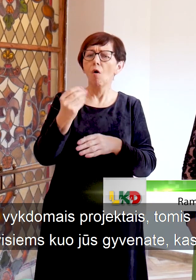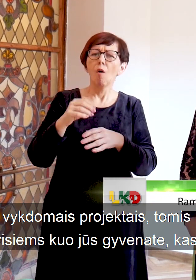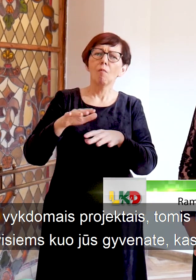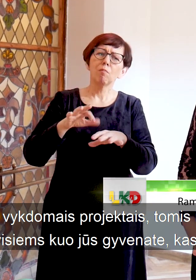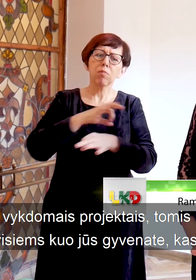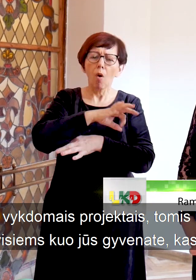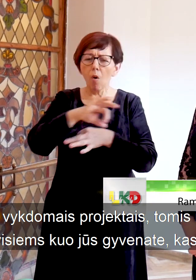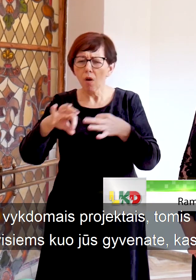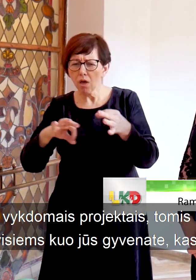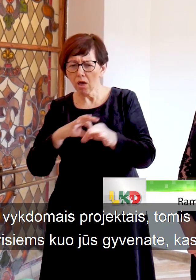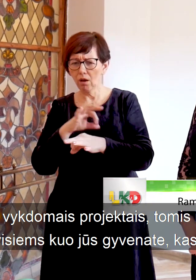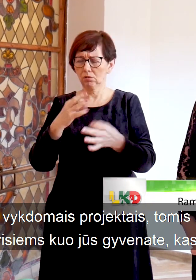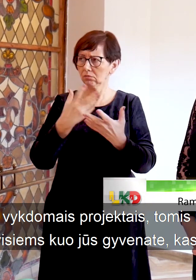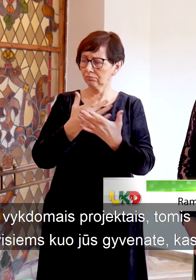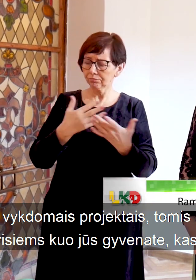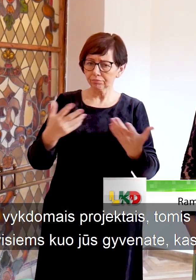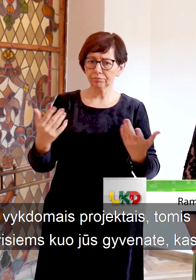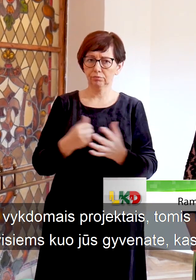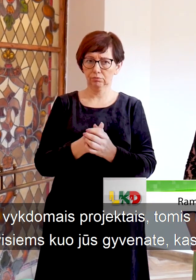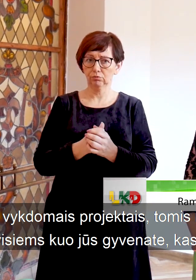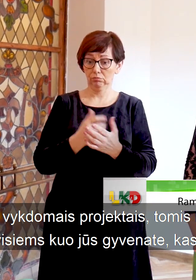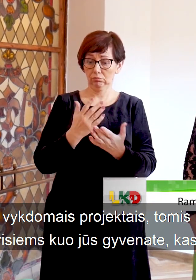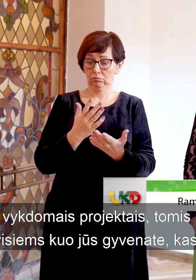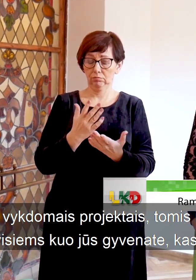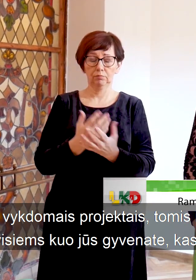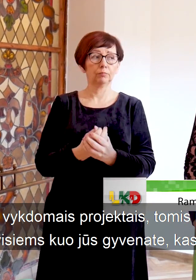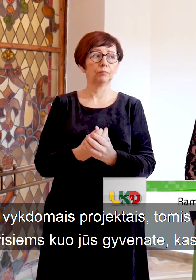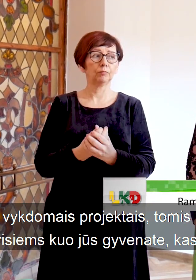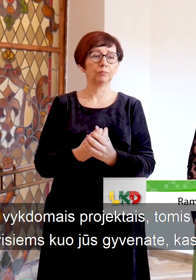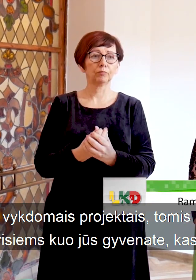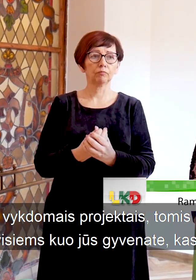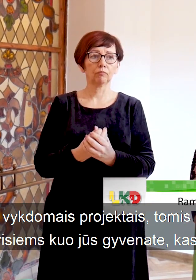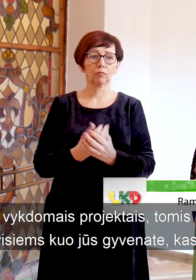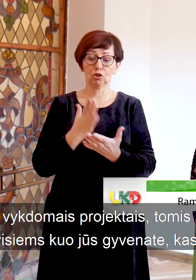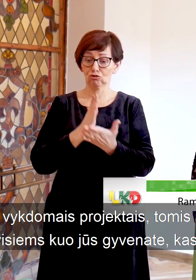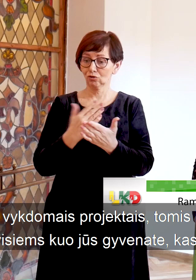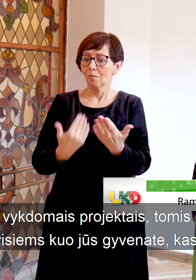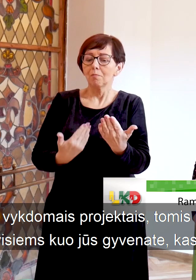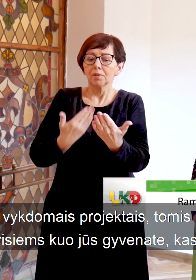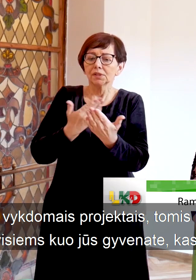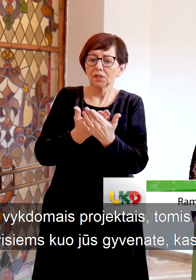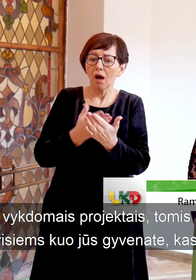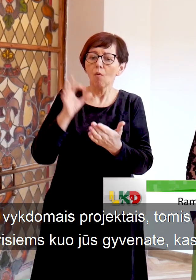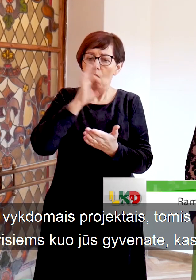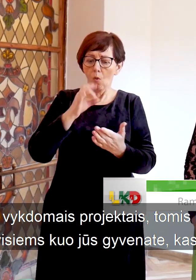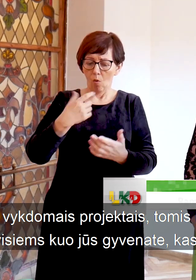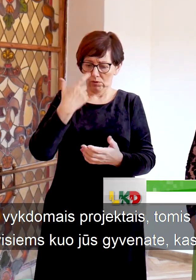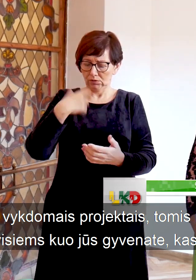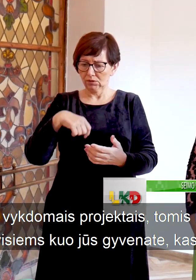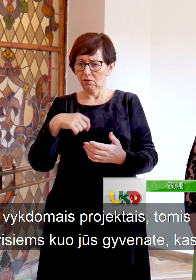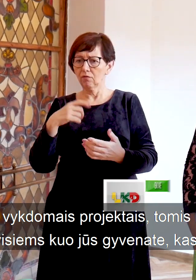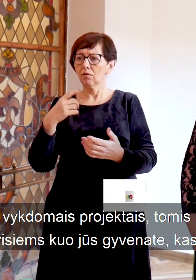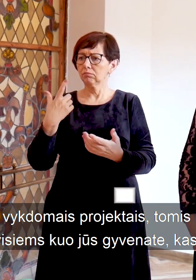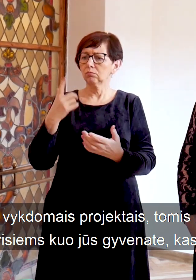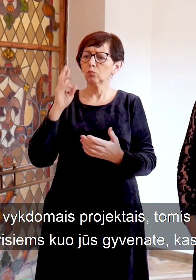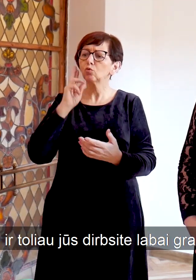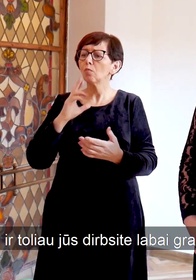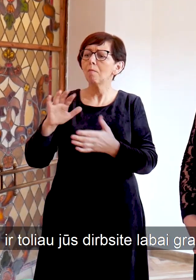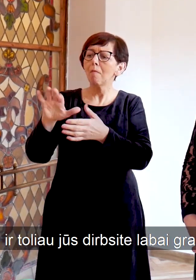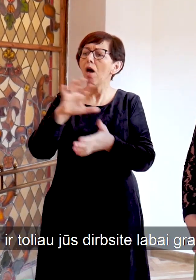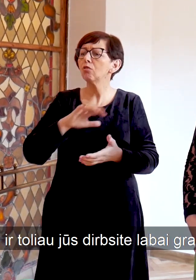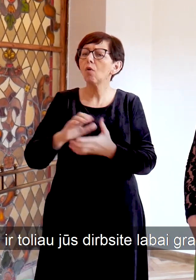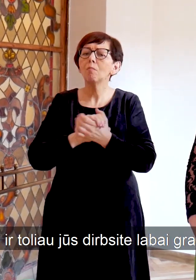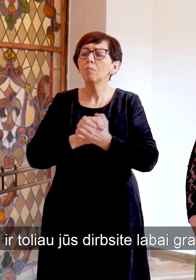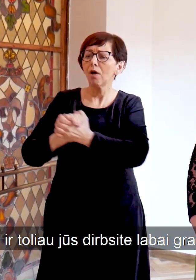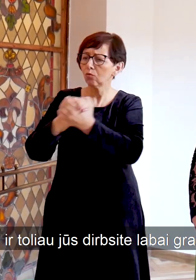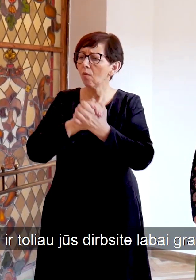tomis iniciatyvomis, kai yra pristatoma visiems, kuo jūs gyvenate, kas jums yra aktualu. Aš